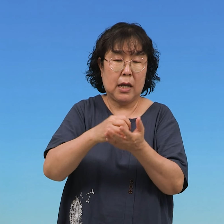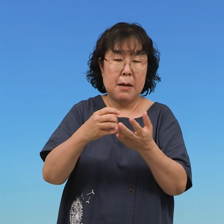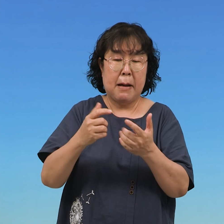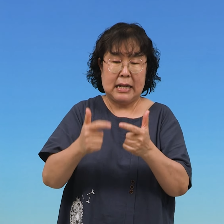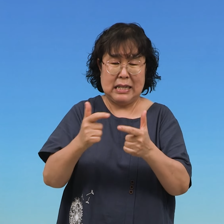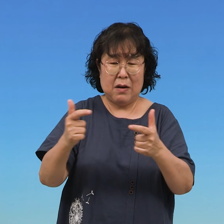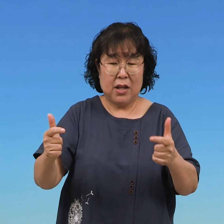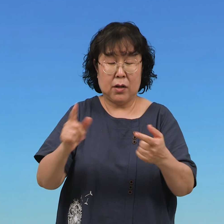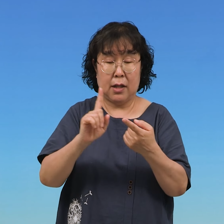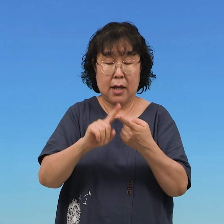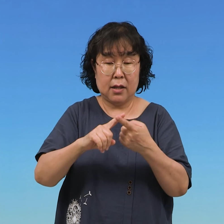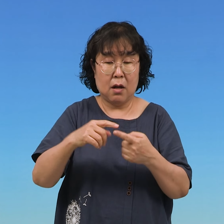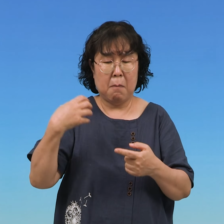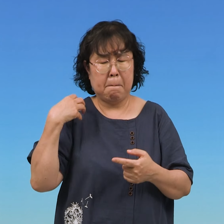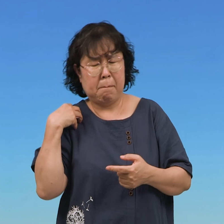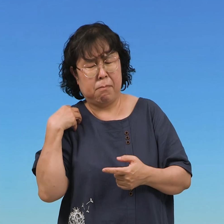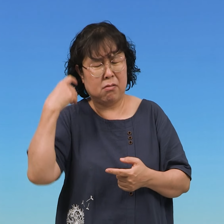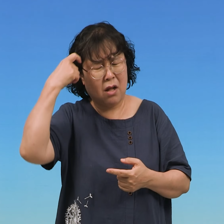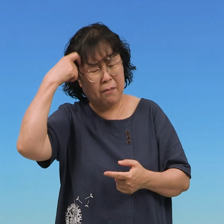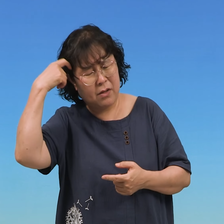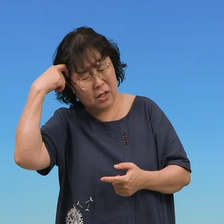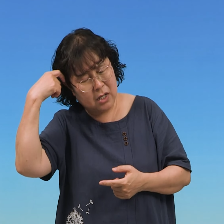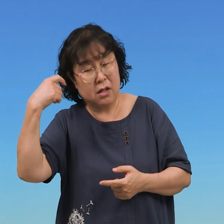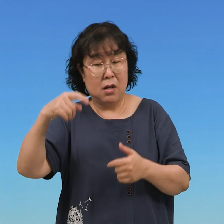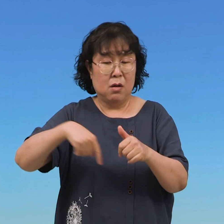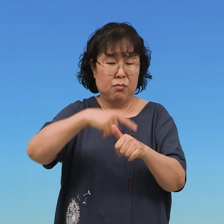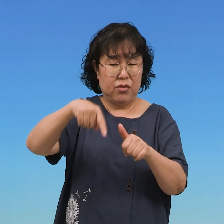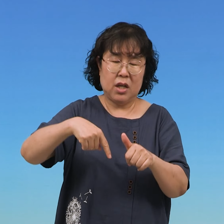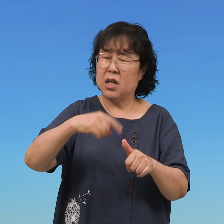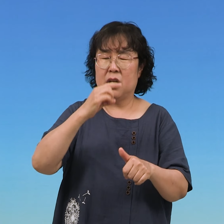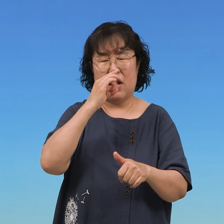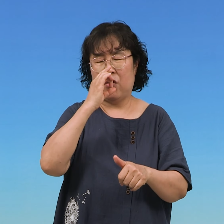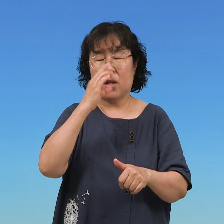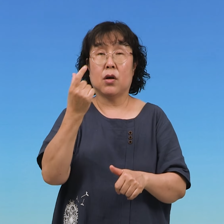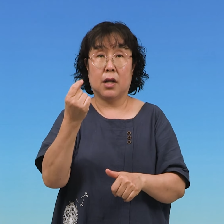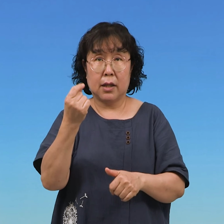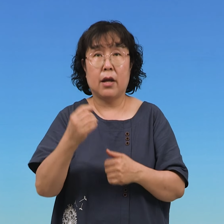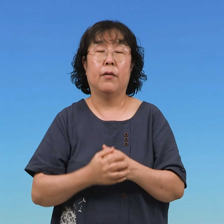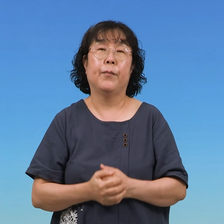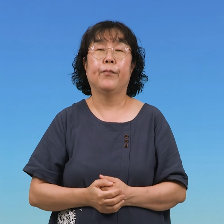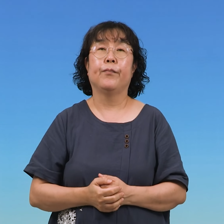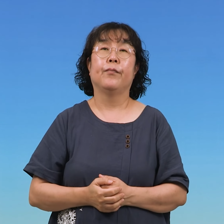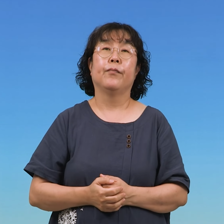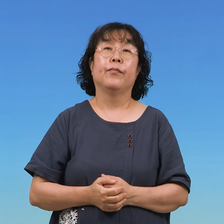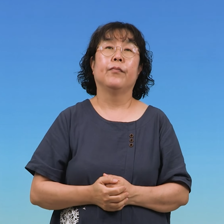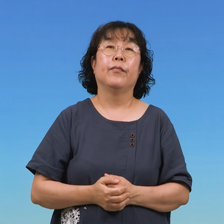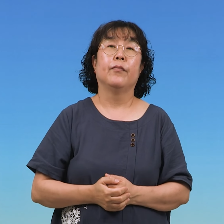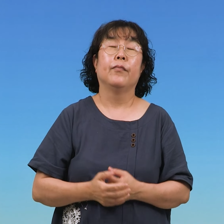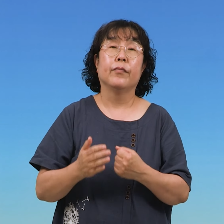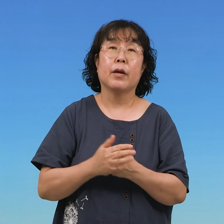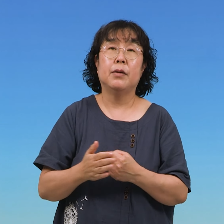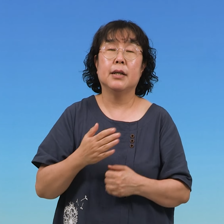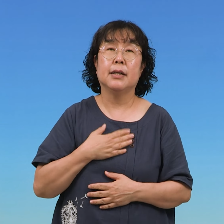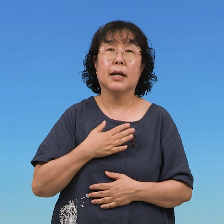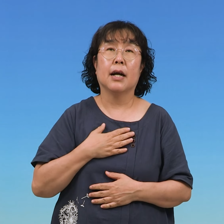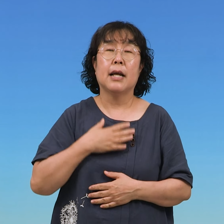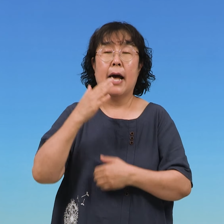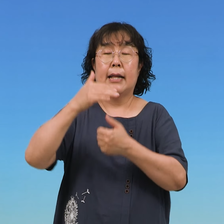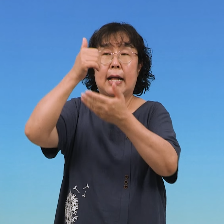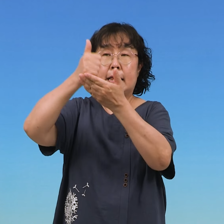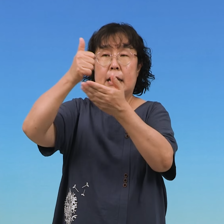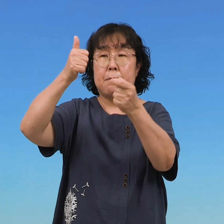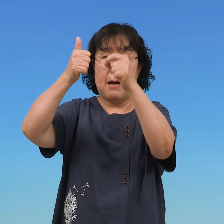대해 부담을 가지는 이런 분위기가 제가 보니까 이거는 좀 아닌 것 같잖아요. 그래서 여러분,